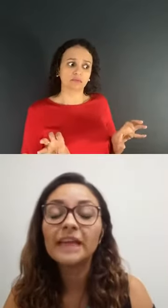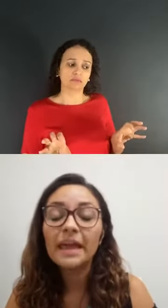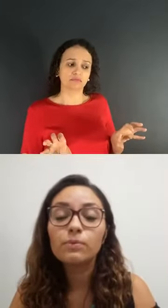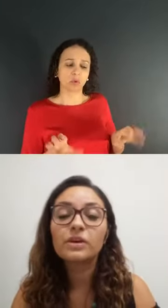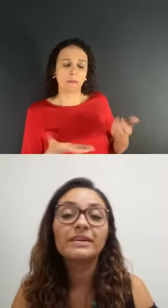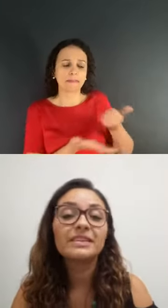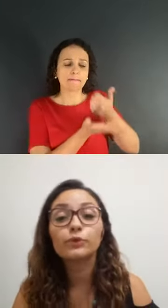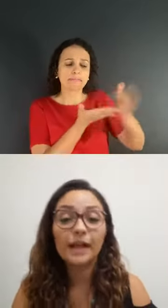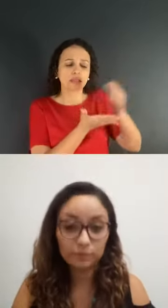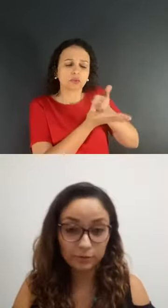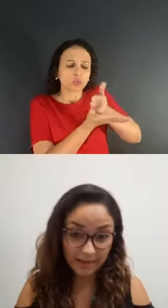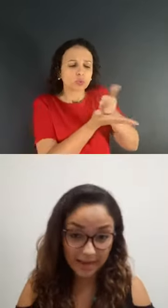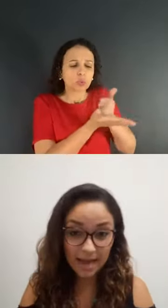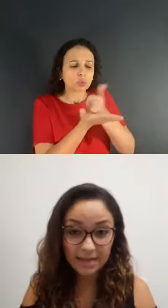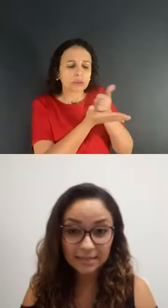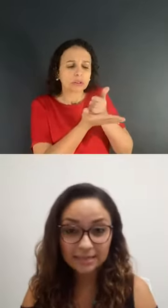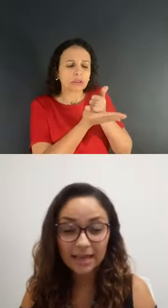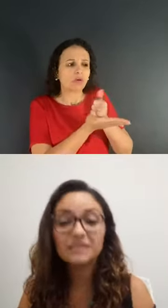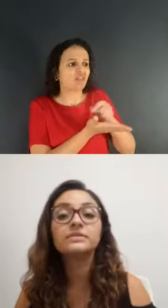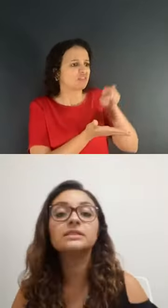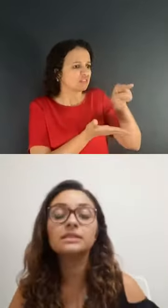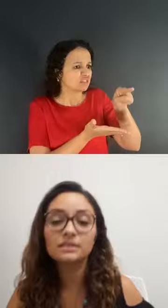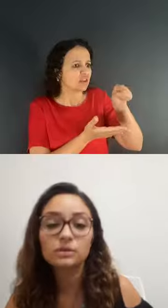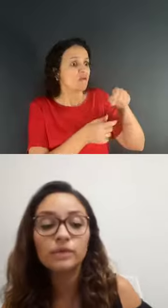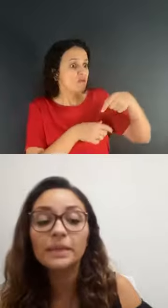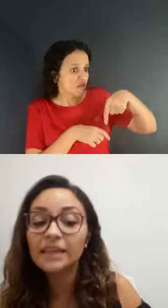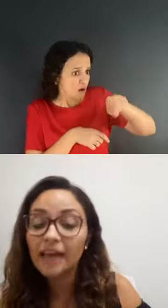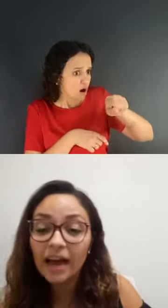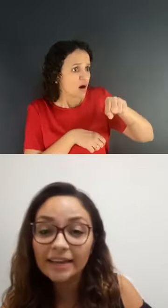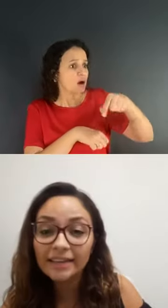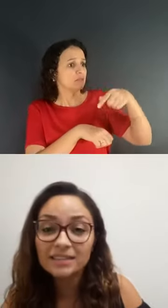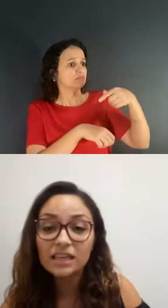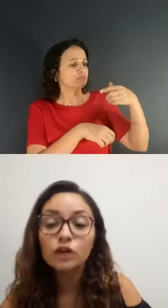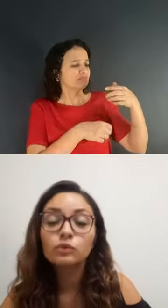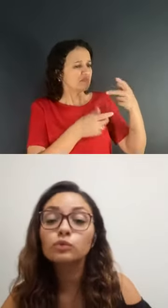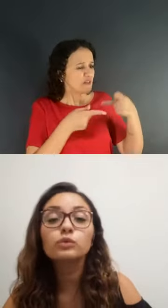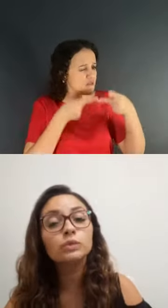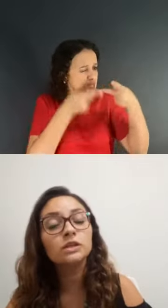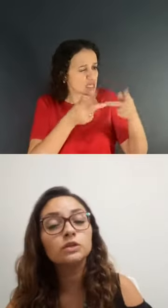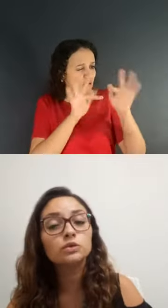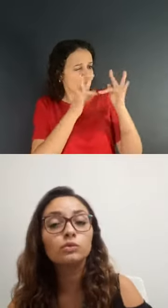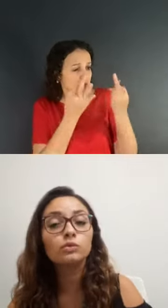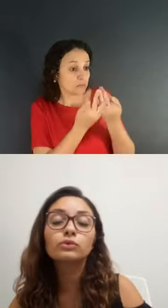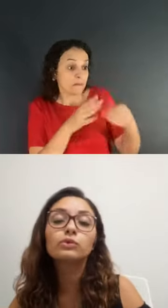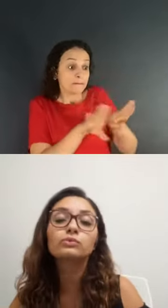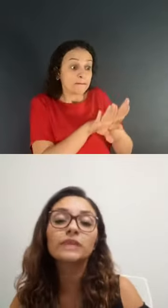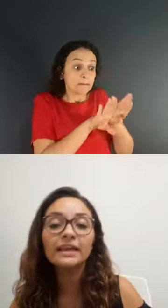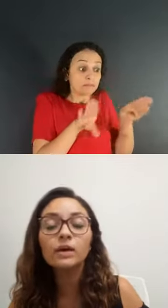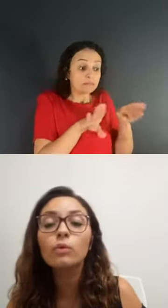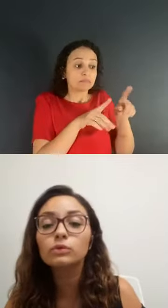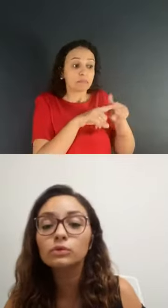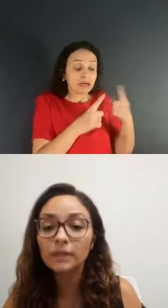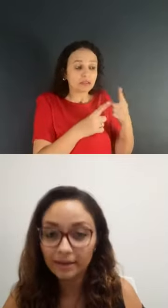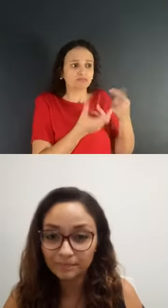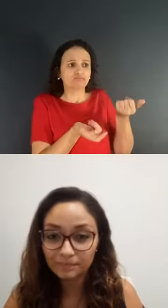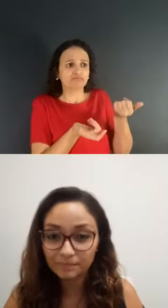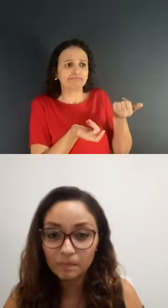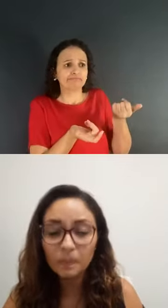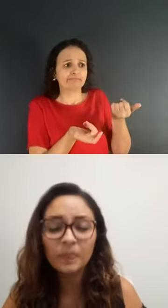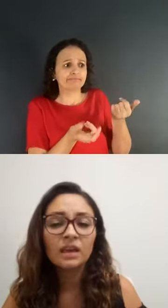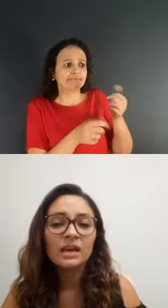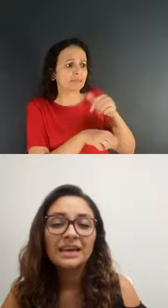o tempo que vai demorar nos locais, as visitas aos familiares, tudo isso o outro tenta